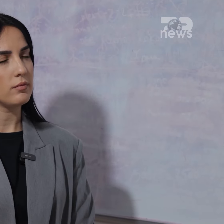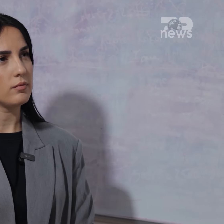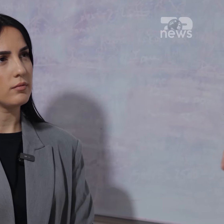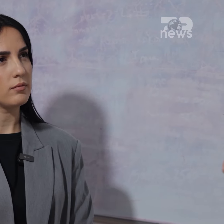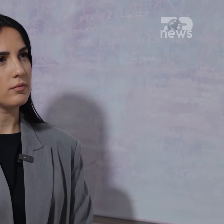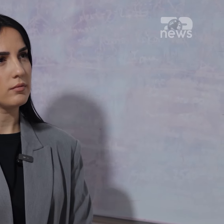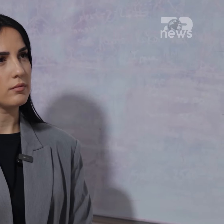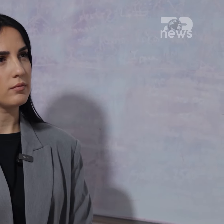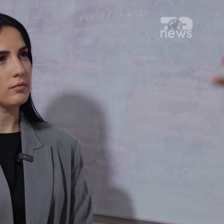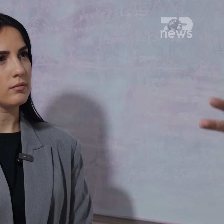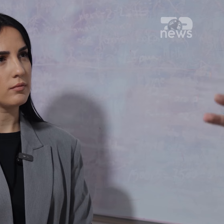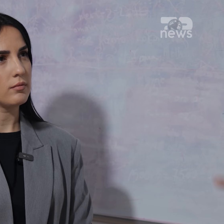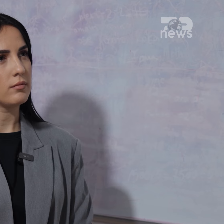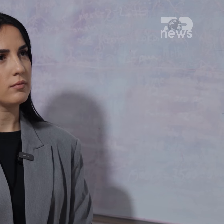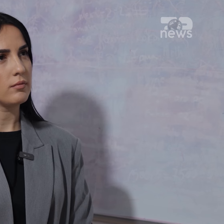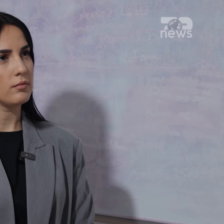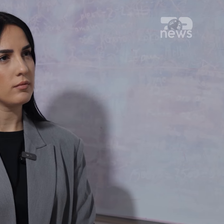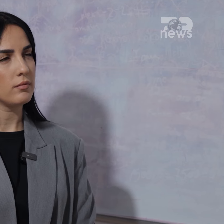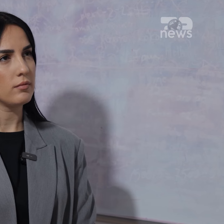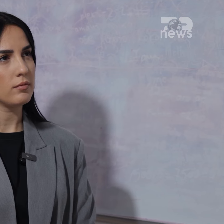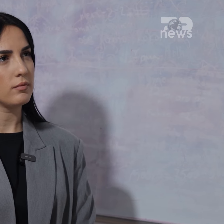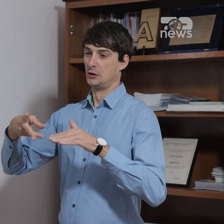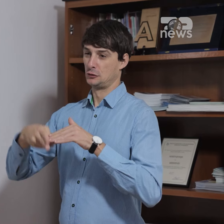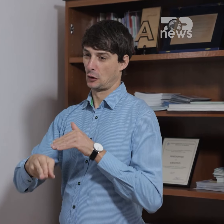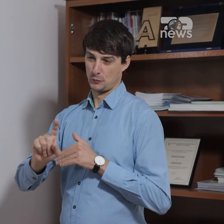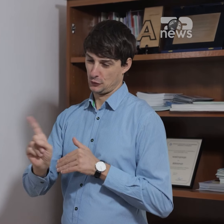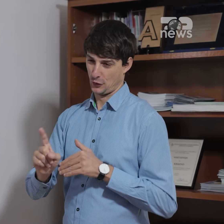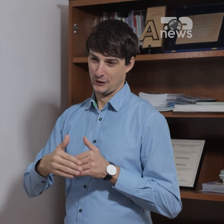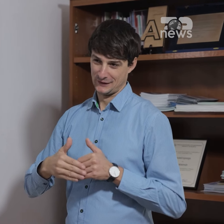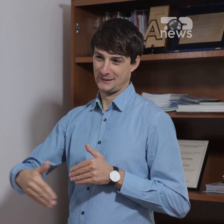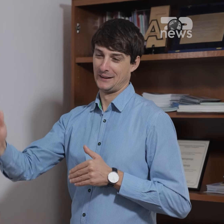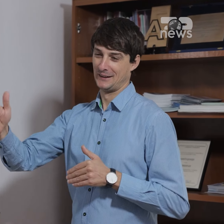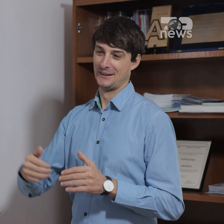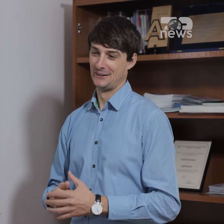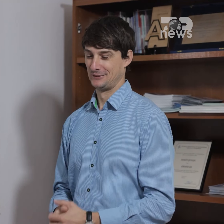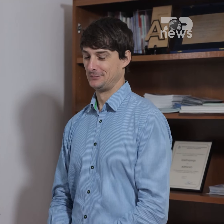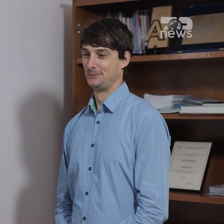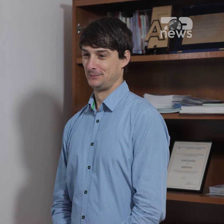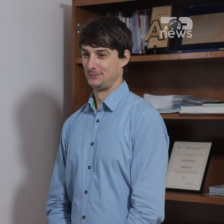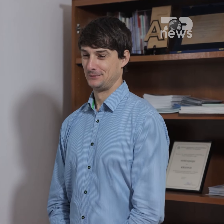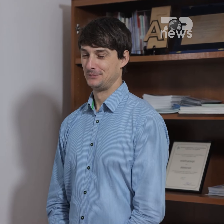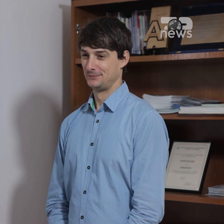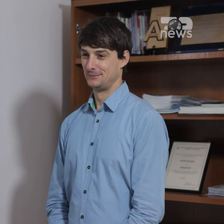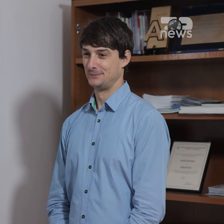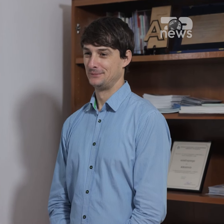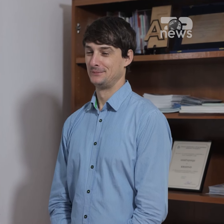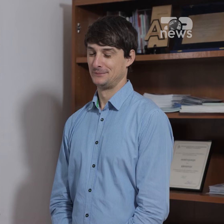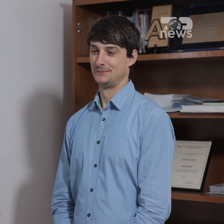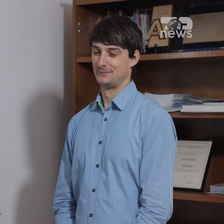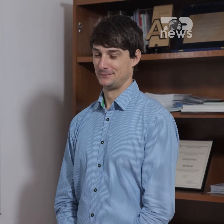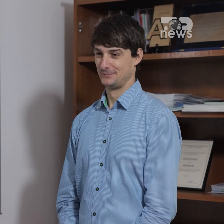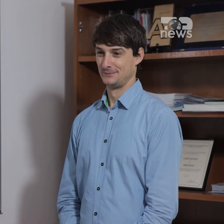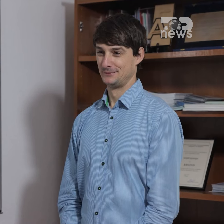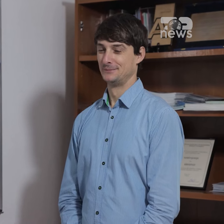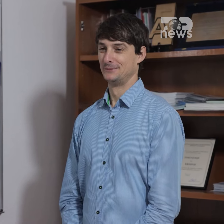më pas, ky proces vazhdon sot, sigurisht që ne nuk mund ta stopojmë, është një gjuhë që vazhdon që evolon.